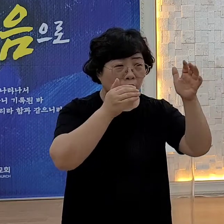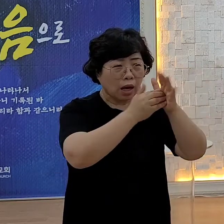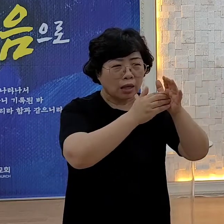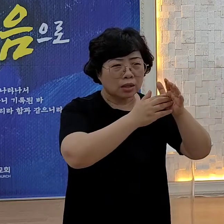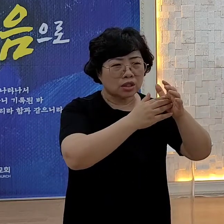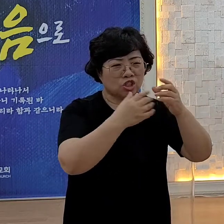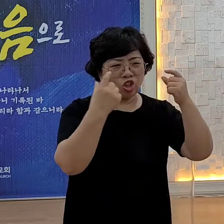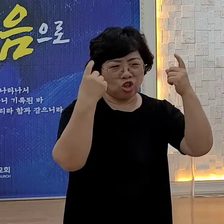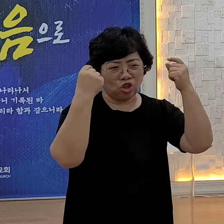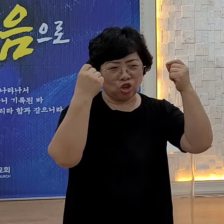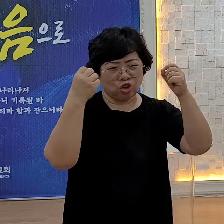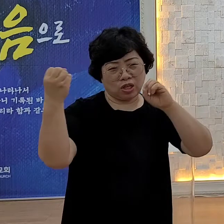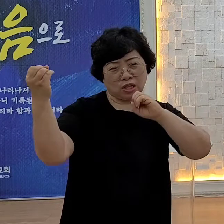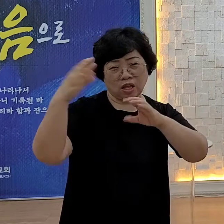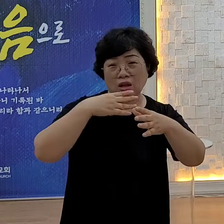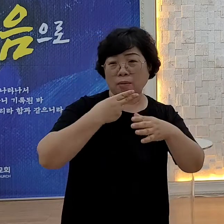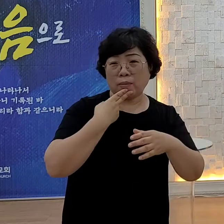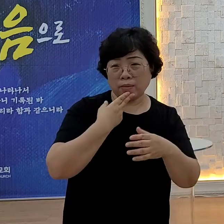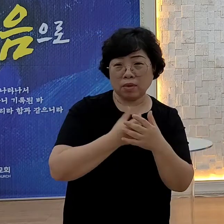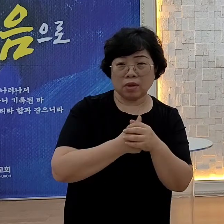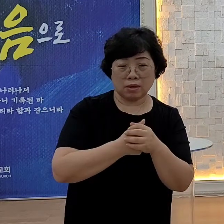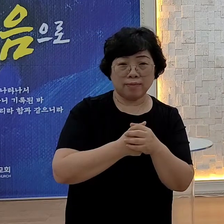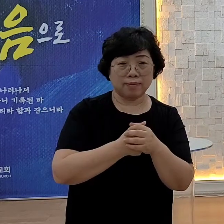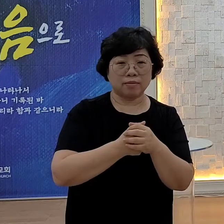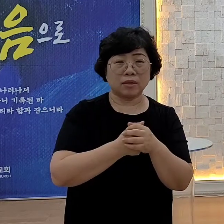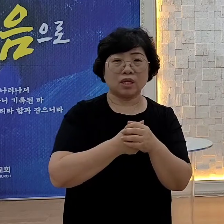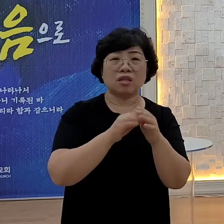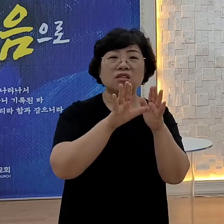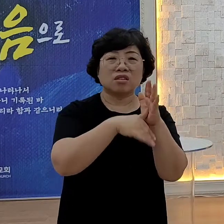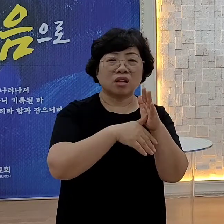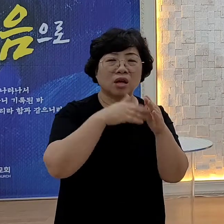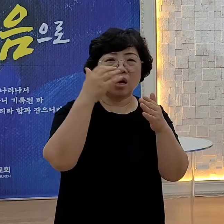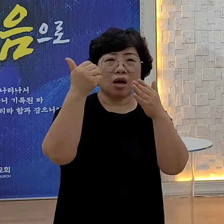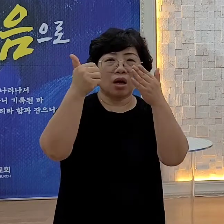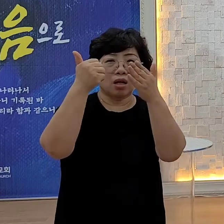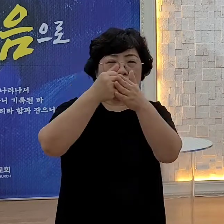이렇게 아무런 소식이 없습니다. 그때쯤 하나님께서 다시